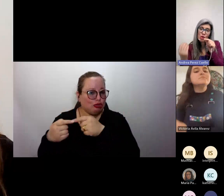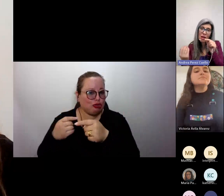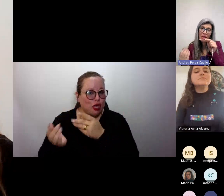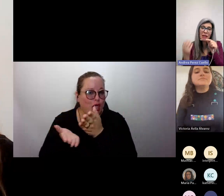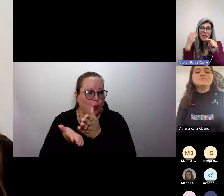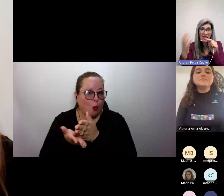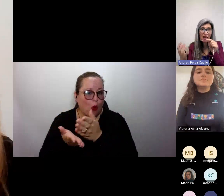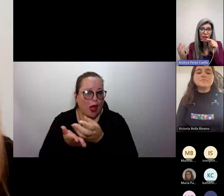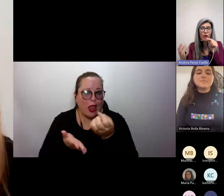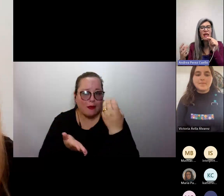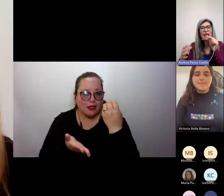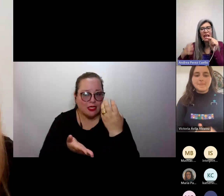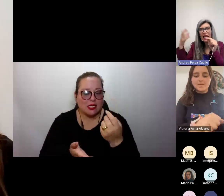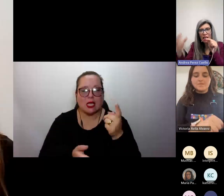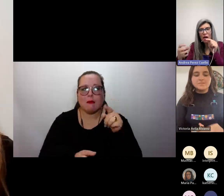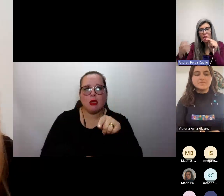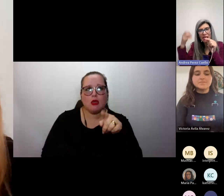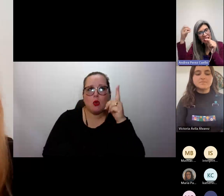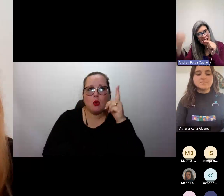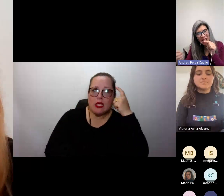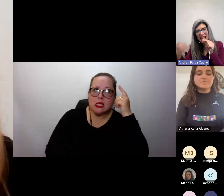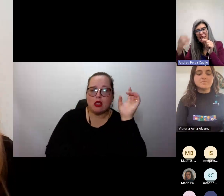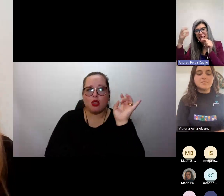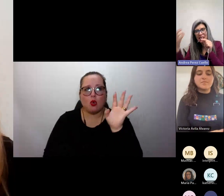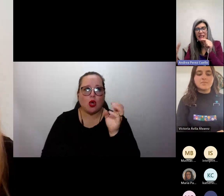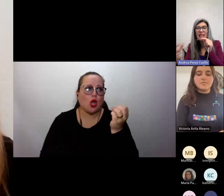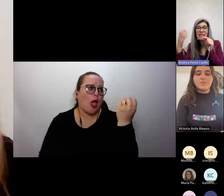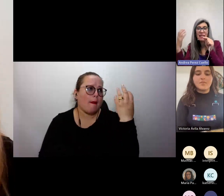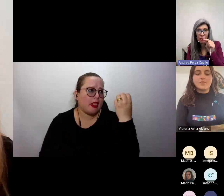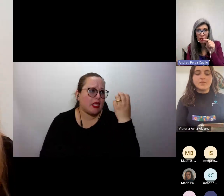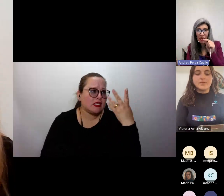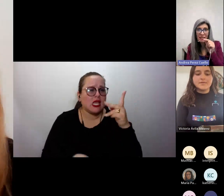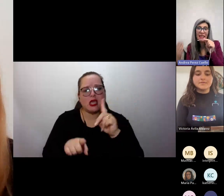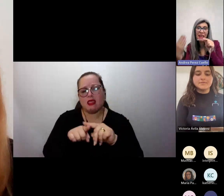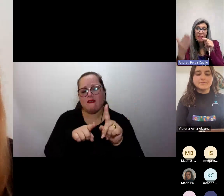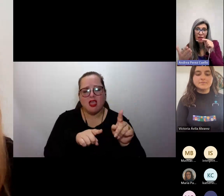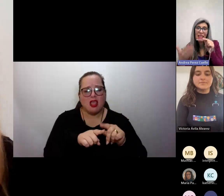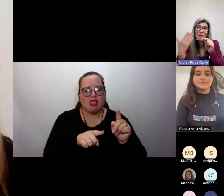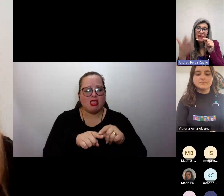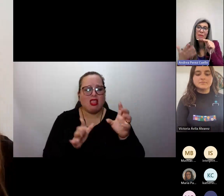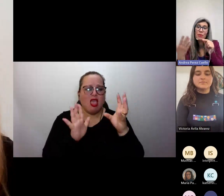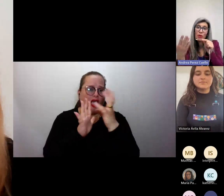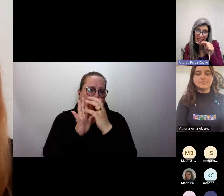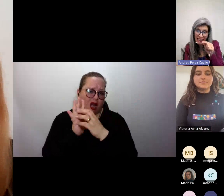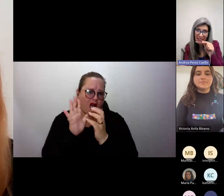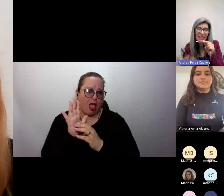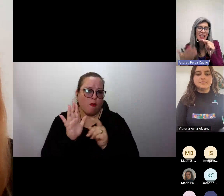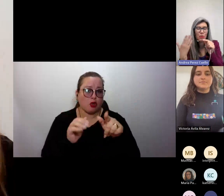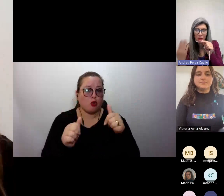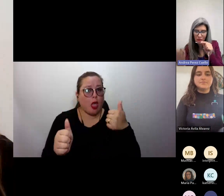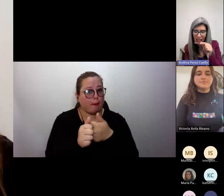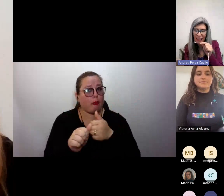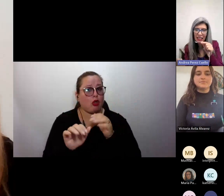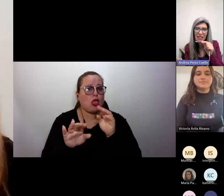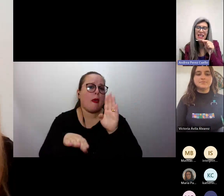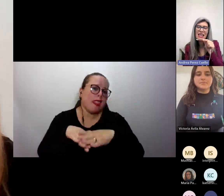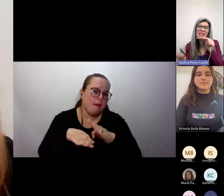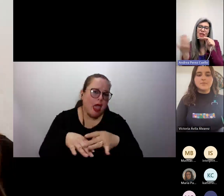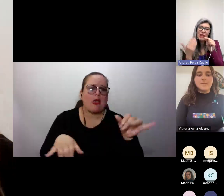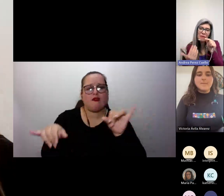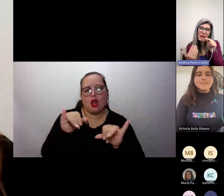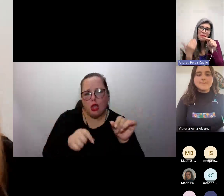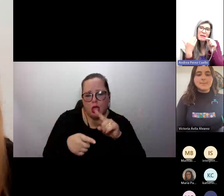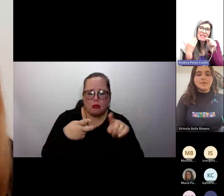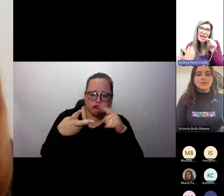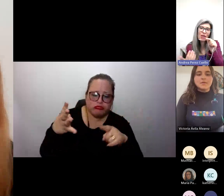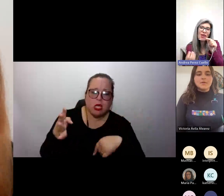pero no solamente pensando en aquellos aprendizajes de las distintas asignaturas que veo que también apoyas, y es muy importante,